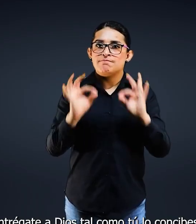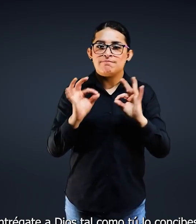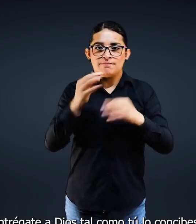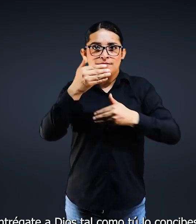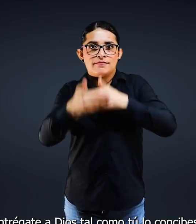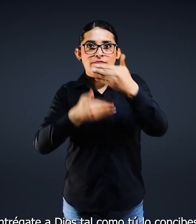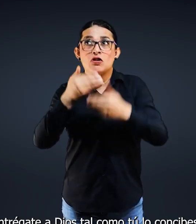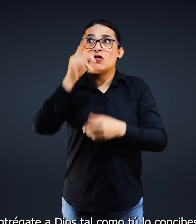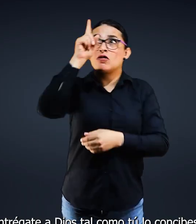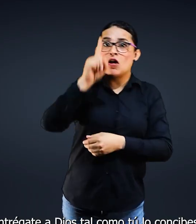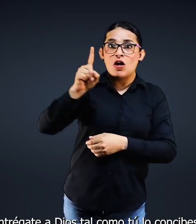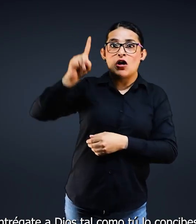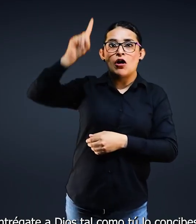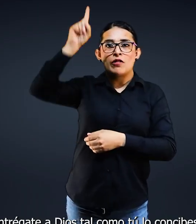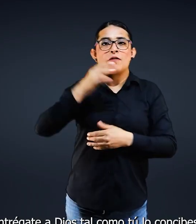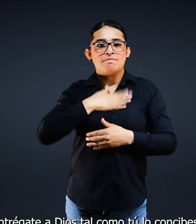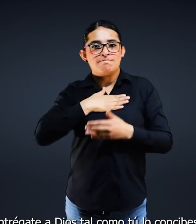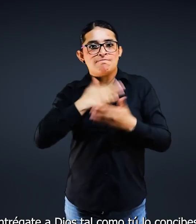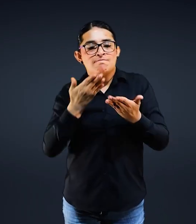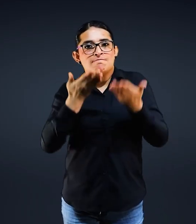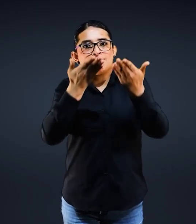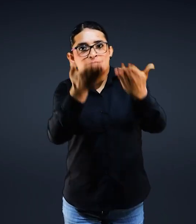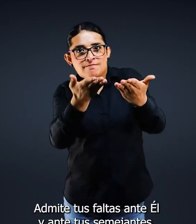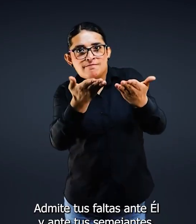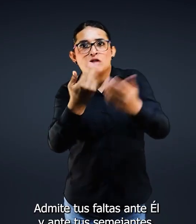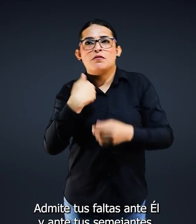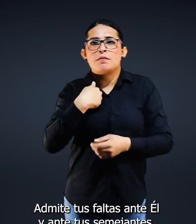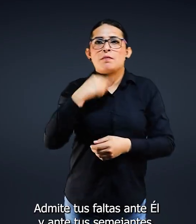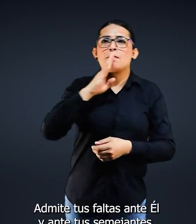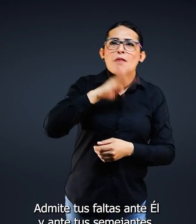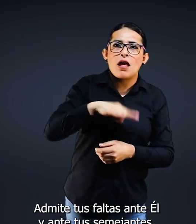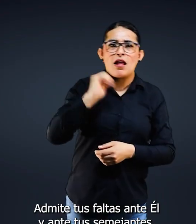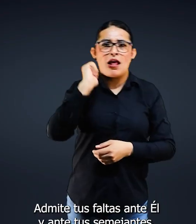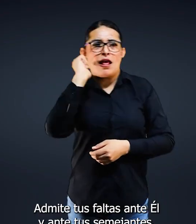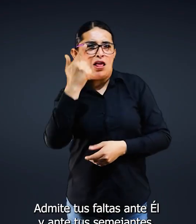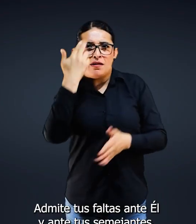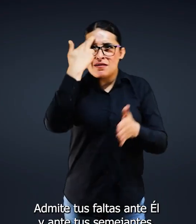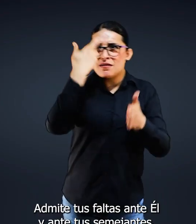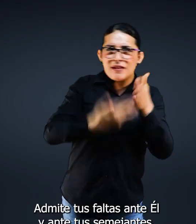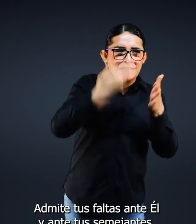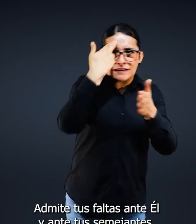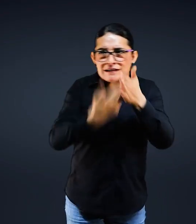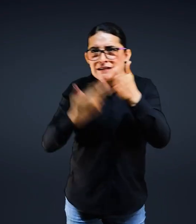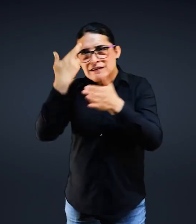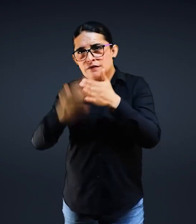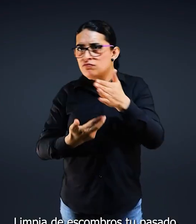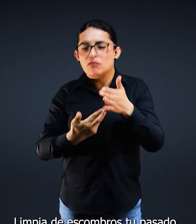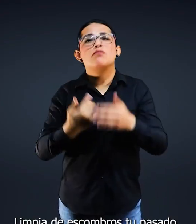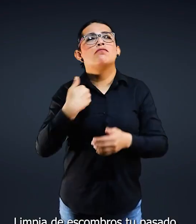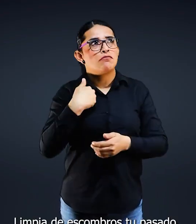Entrégate a Dios, tal como tú lo concibes. Admite tus faltas ante Él y ante tus semejantes. Limpia de